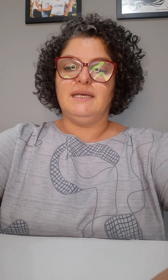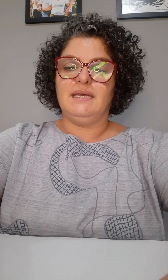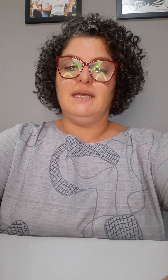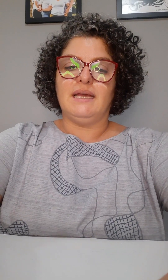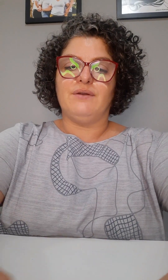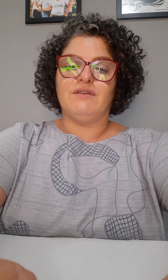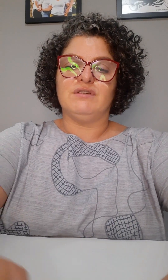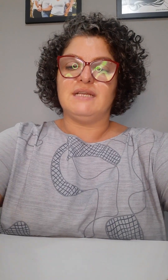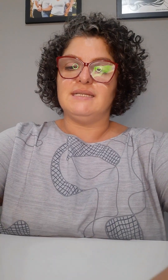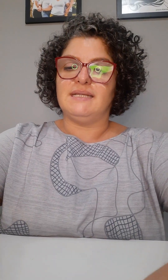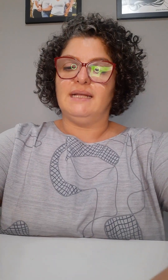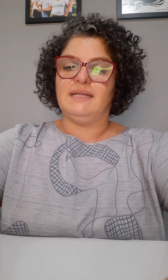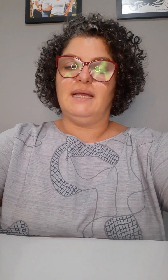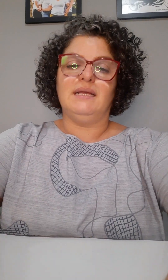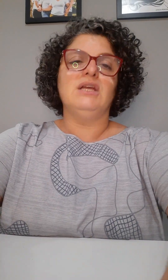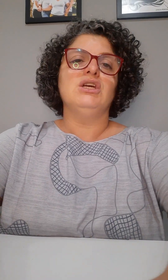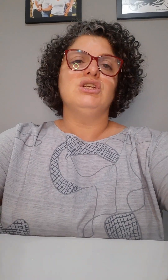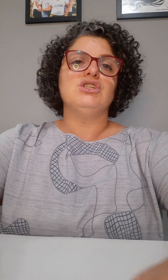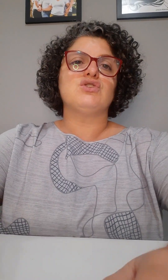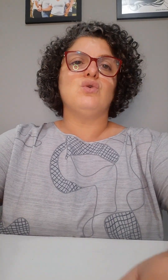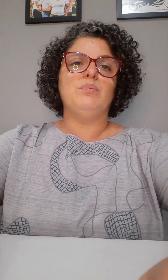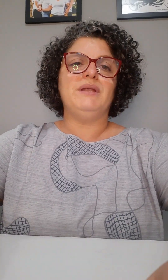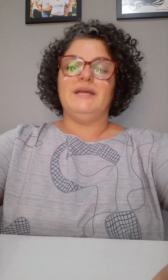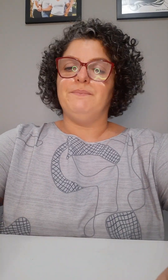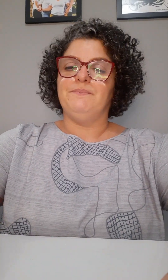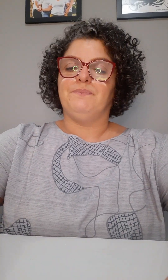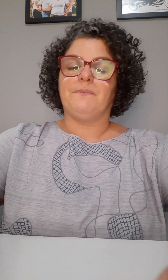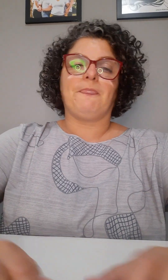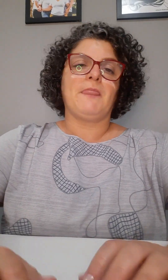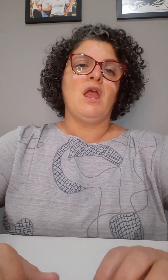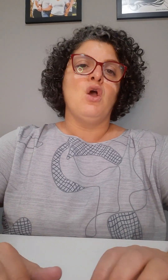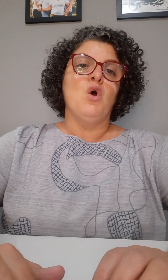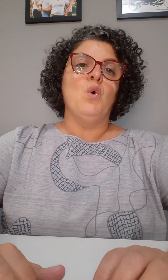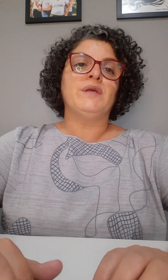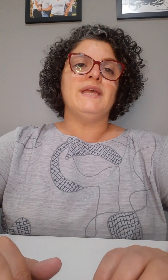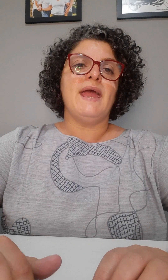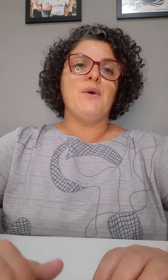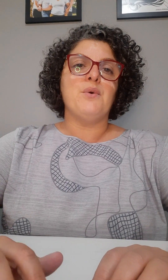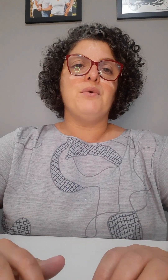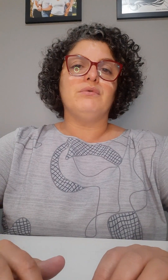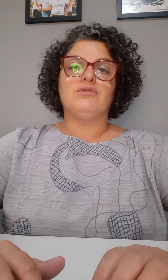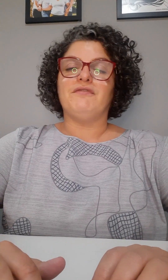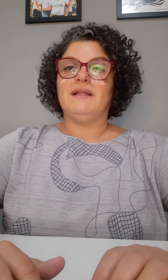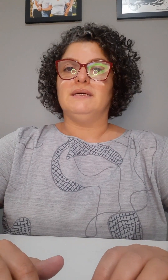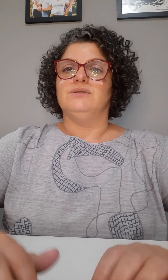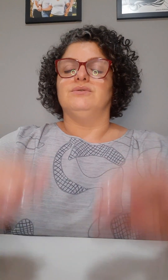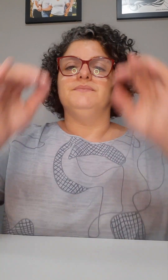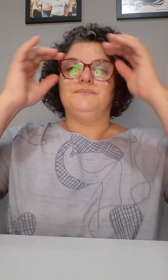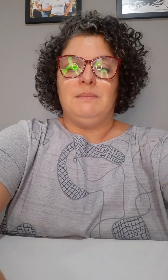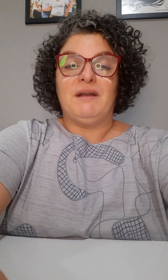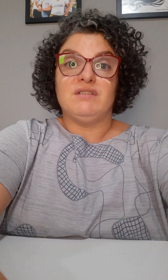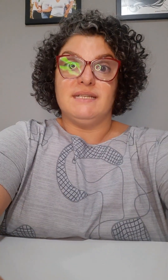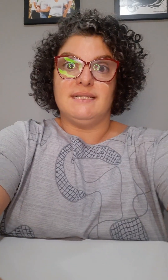e quero que vocês tentem descobrir o que eu tô falando, para vocês